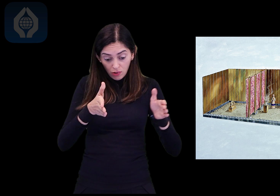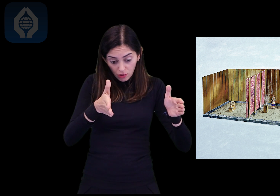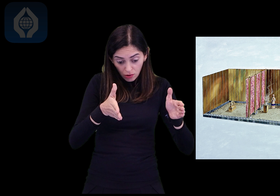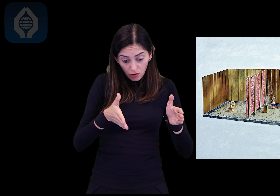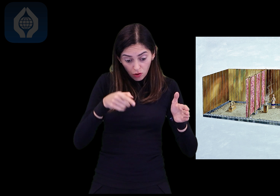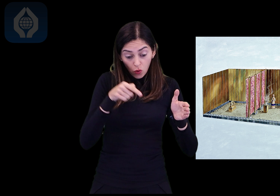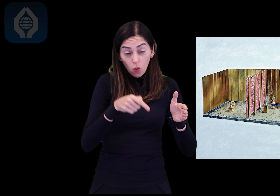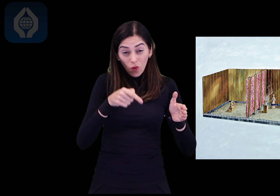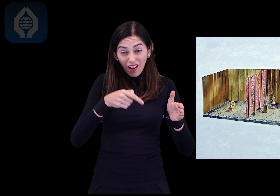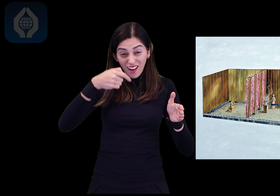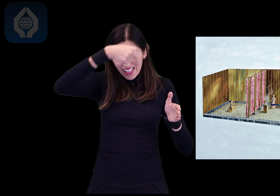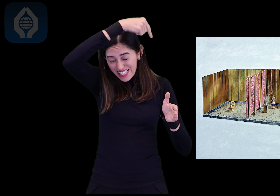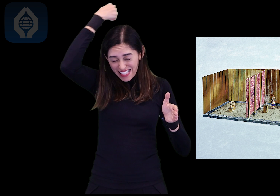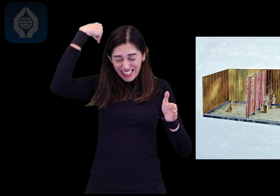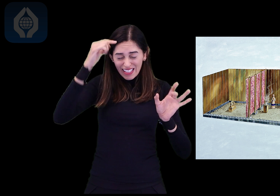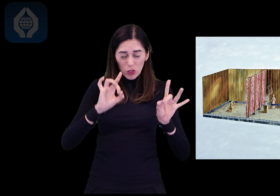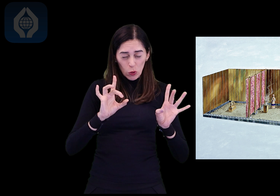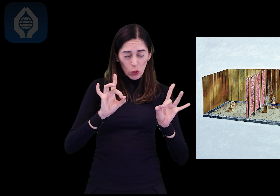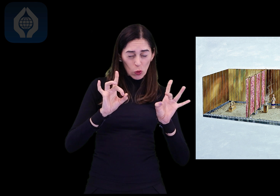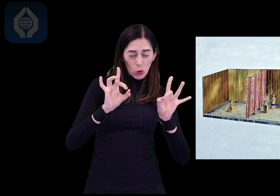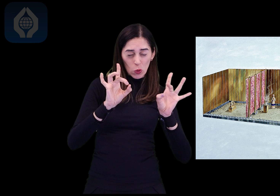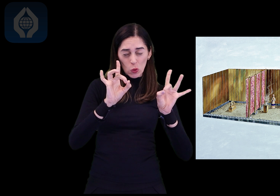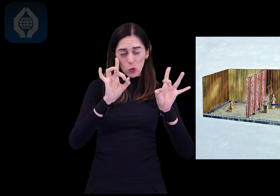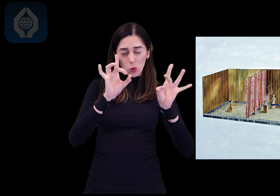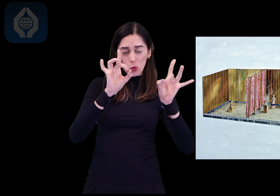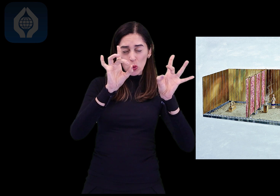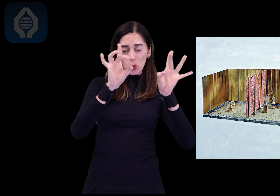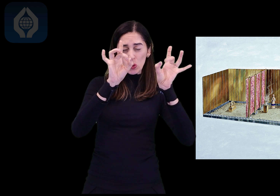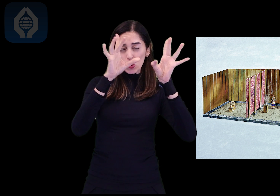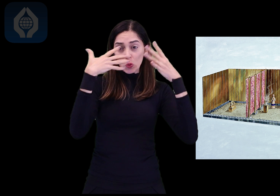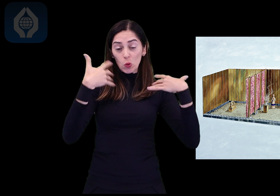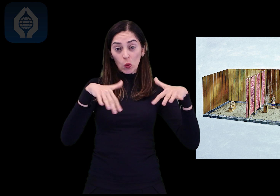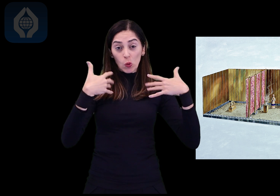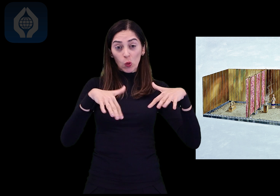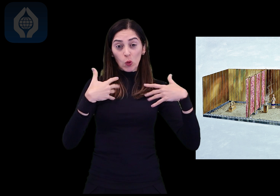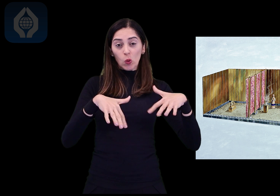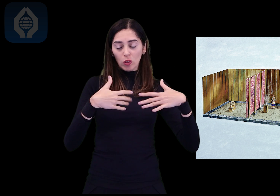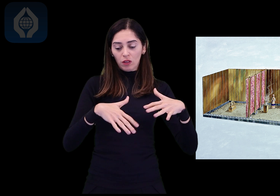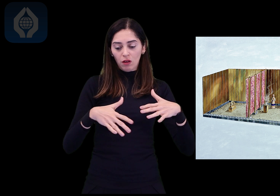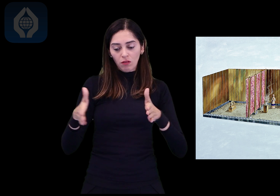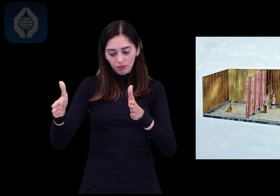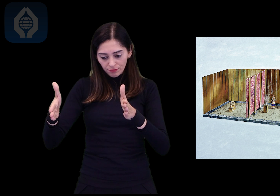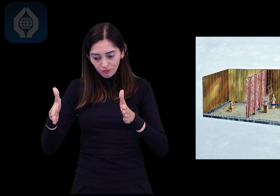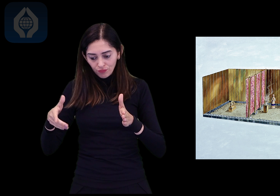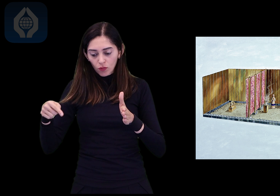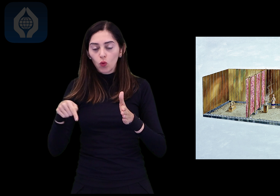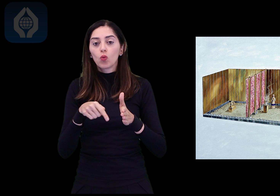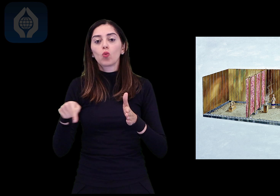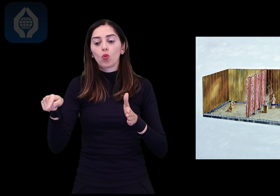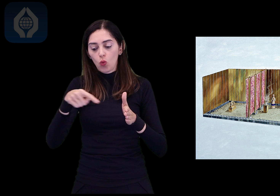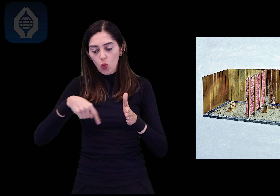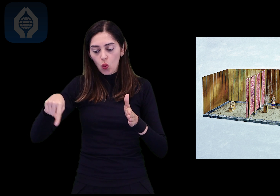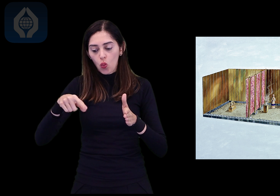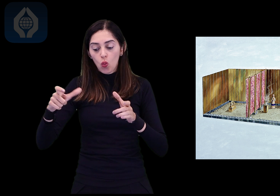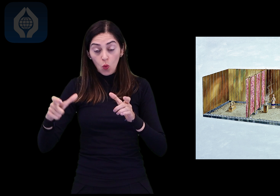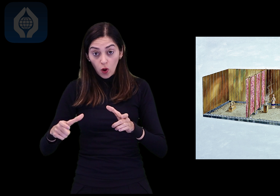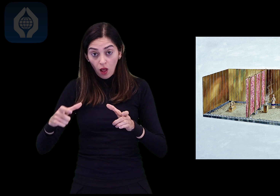Santo dos Santos. Isto é o cômodo mais separado da casa de Deus. Esse cômodo era